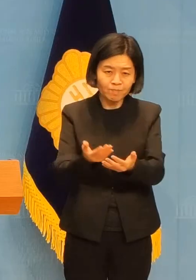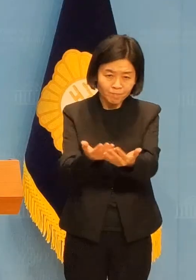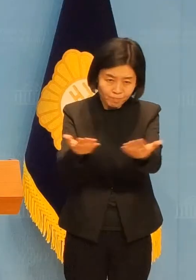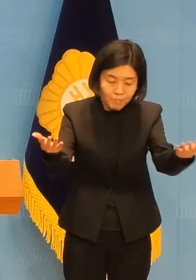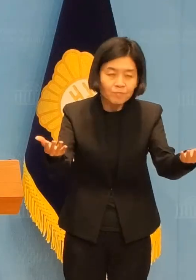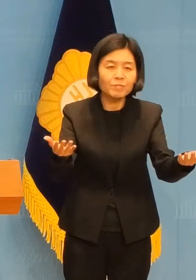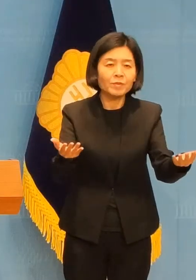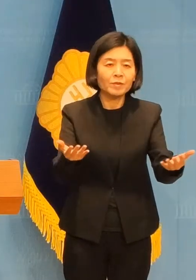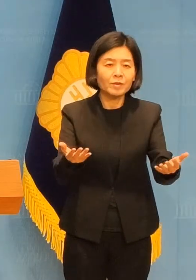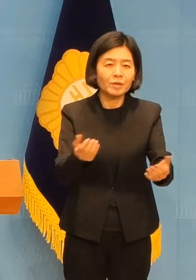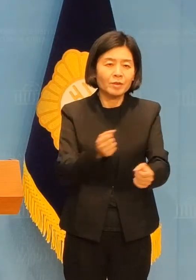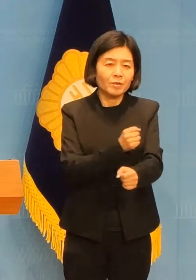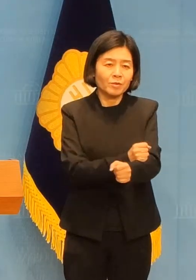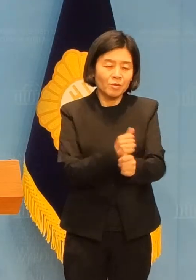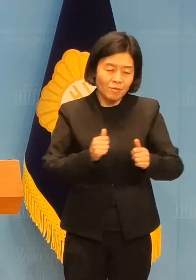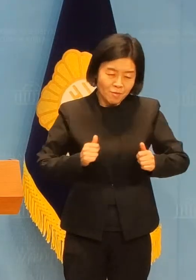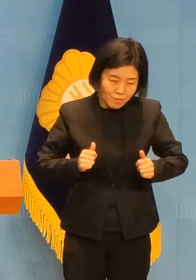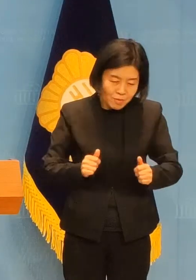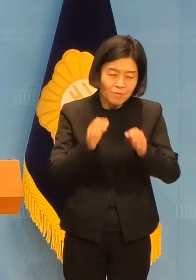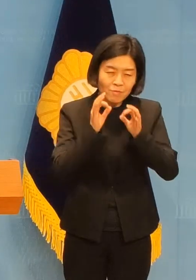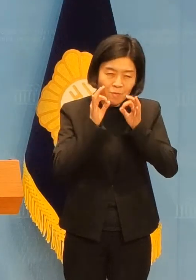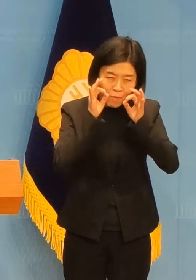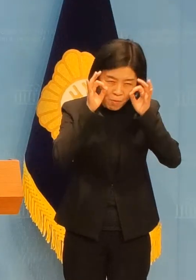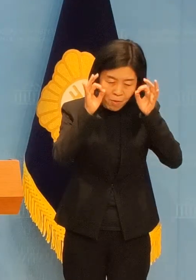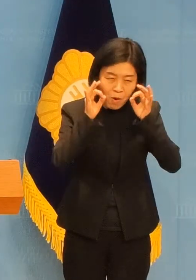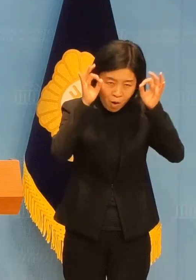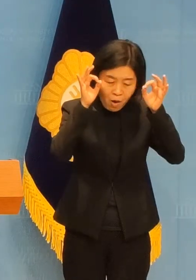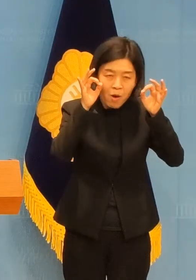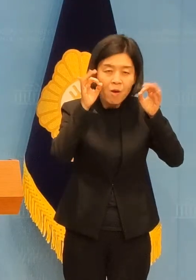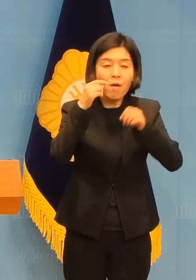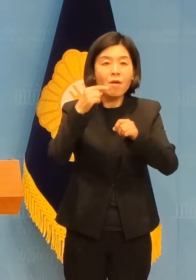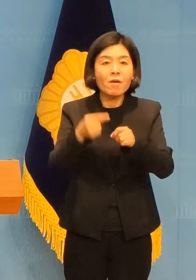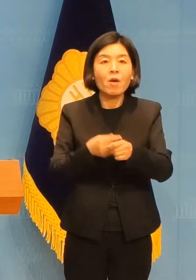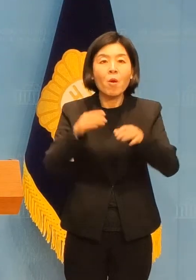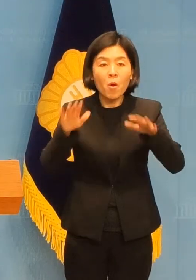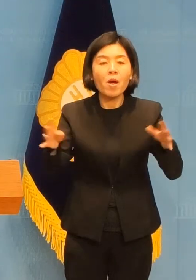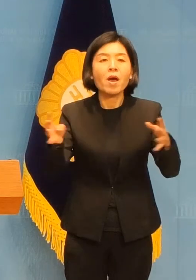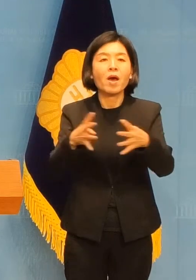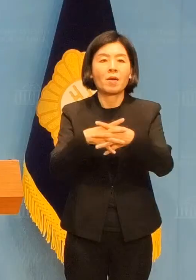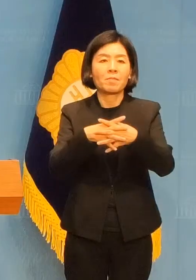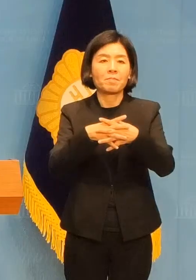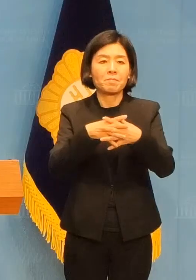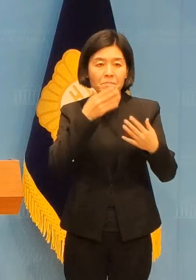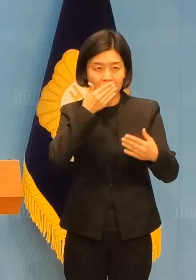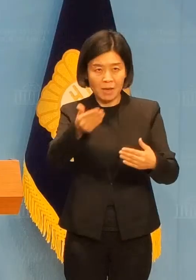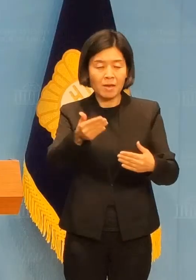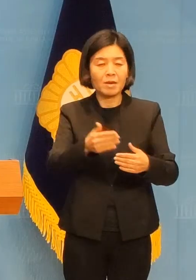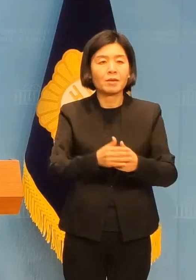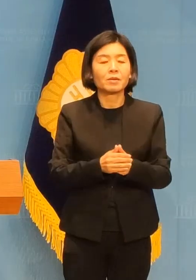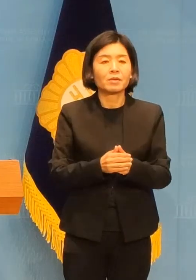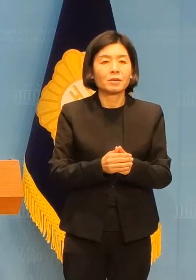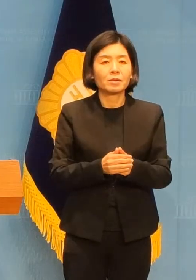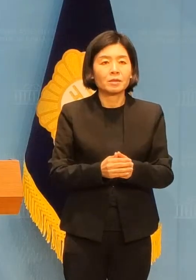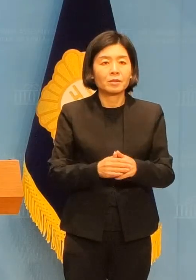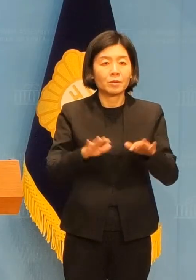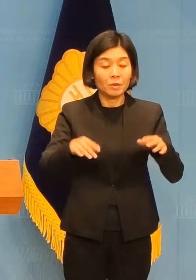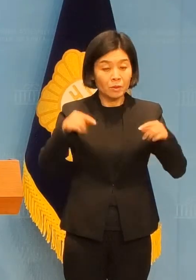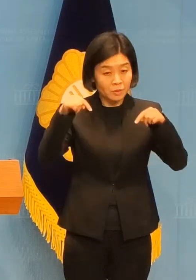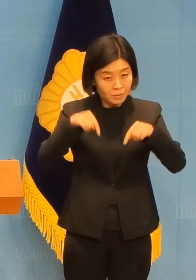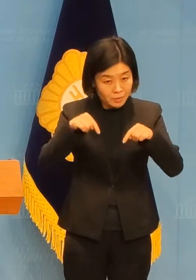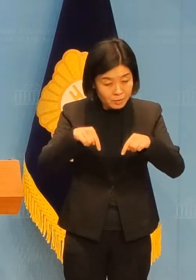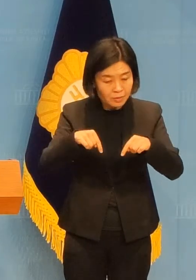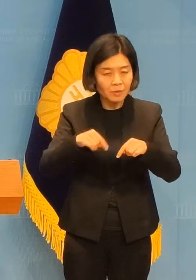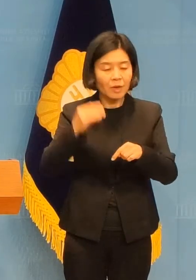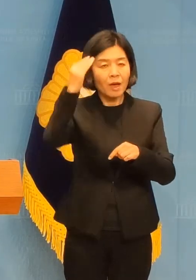헌신과 노력이 있었기에 오늘의 결실이 가능했습니다. 이번 협상은 우리